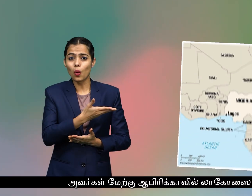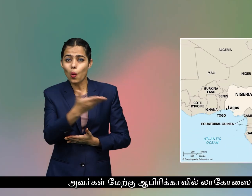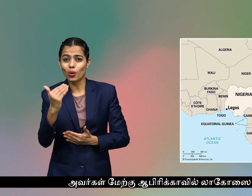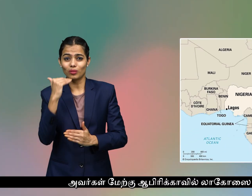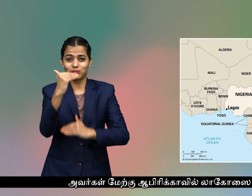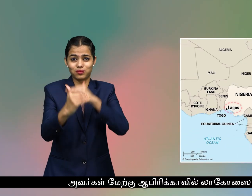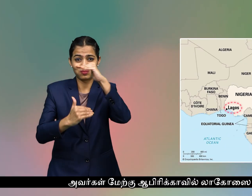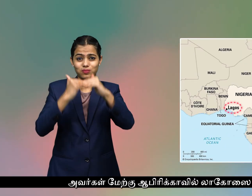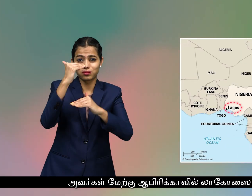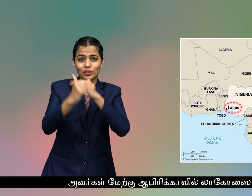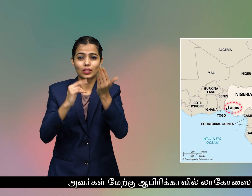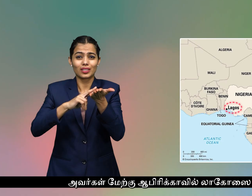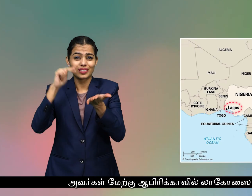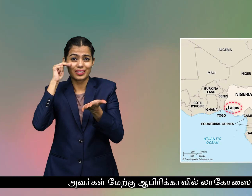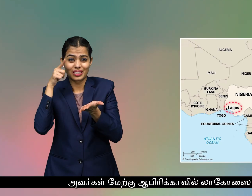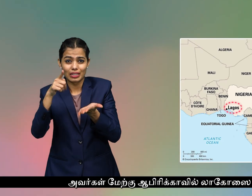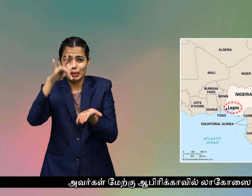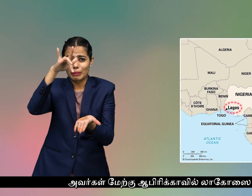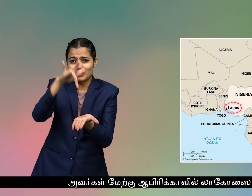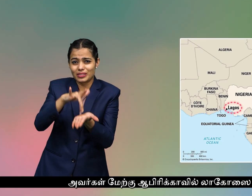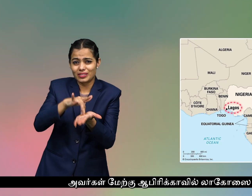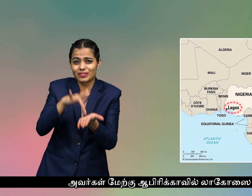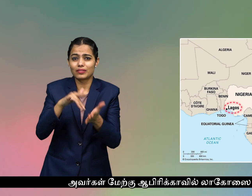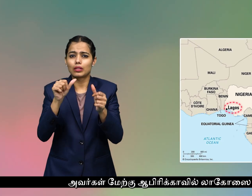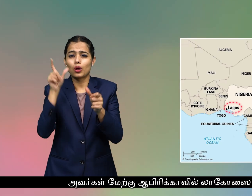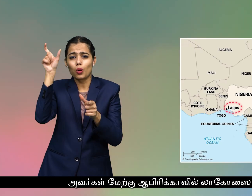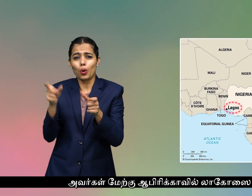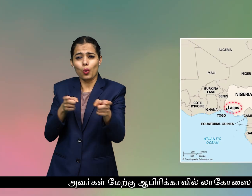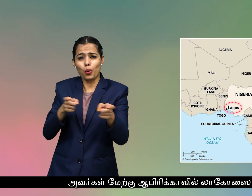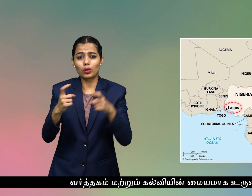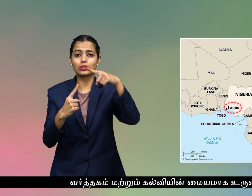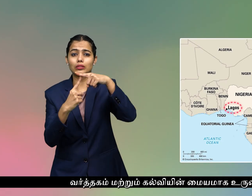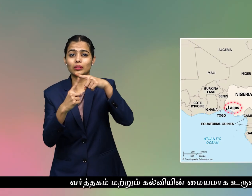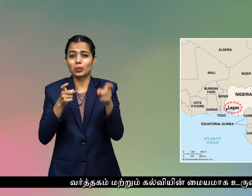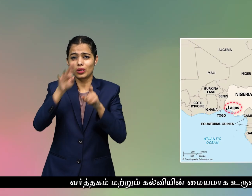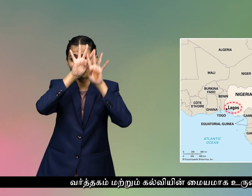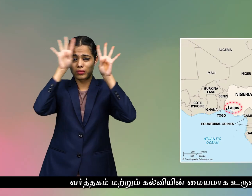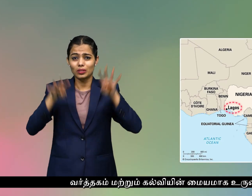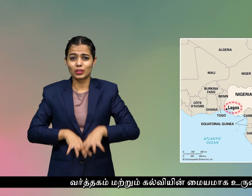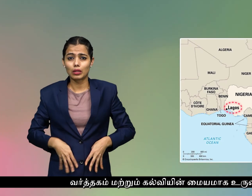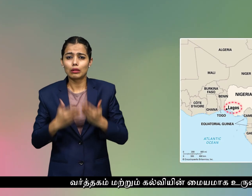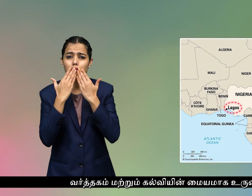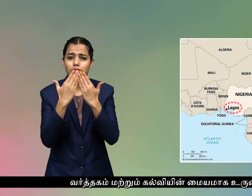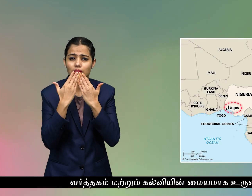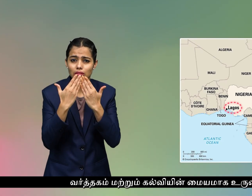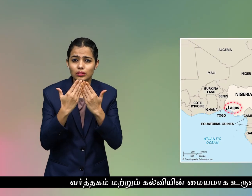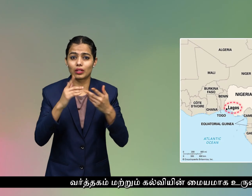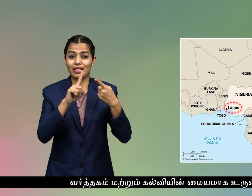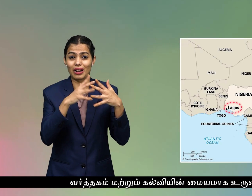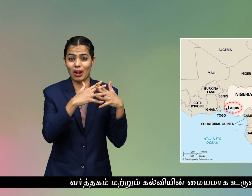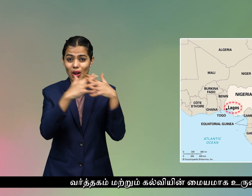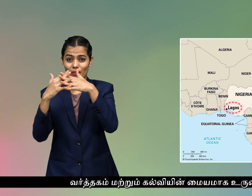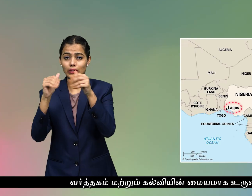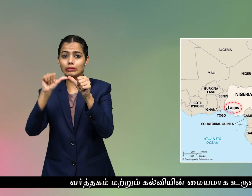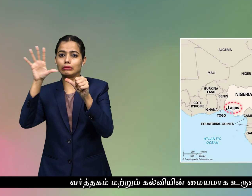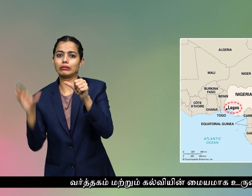அவர்கள் மேற்கு ஆப்பிரிக்காவில் லாகோஸை நிர்வாகம், வர்த்தகம் மற்றும் கல்வியின் மையமாக